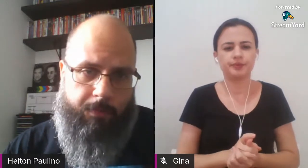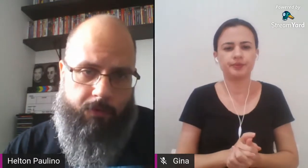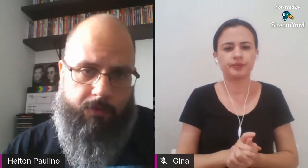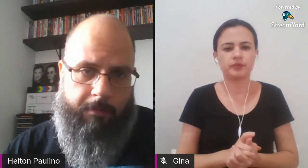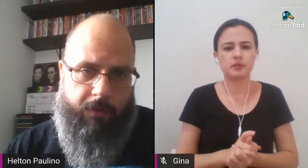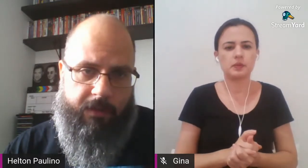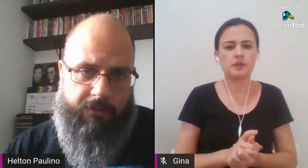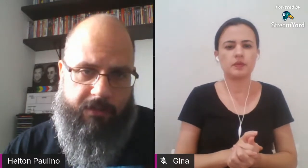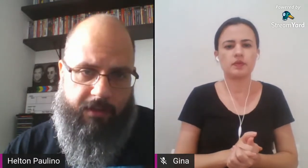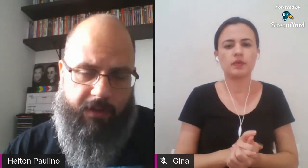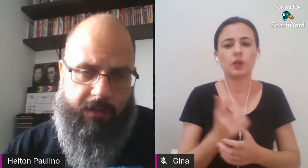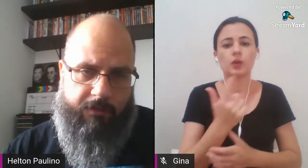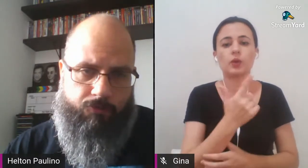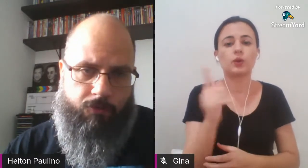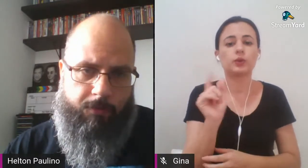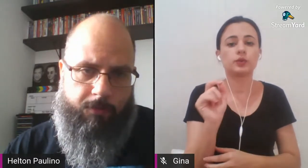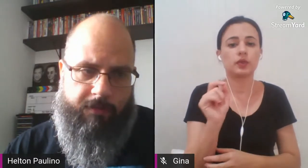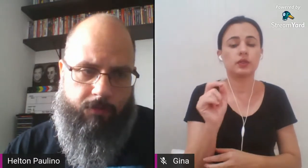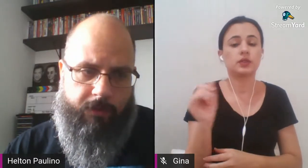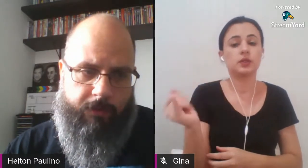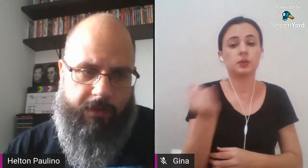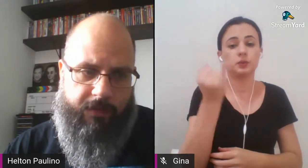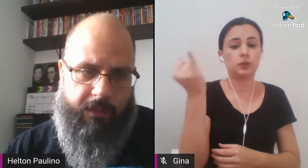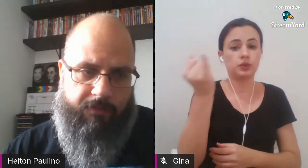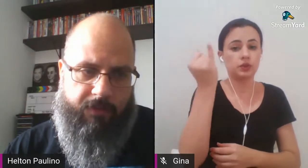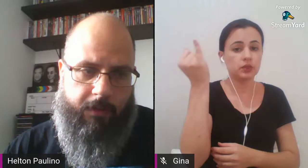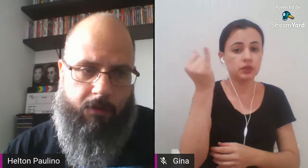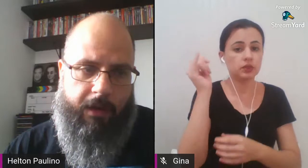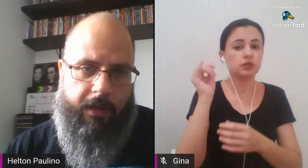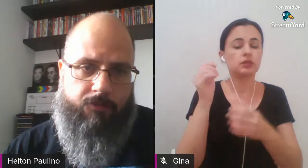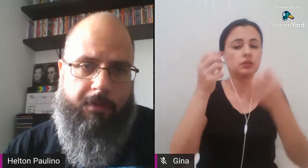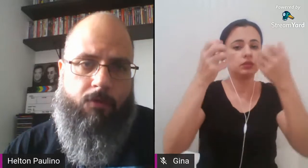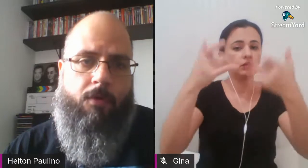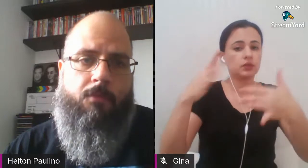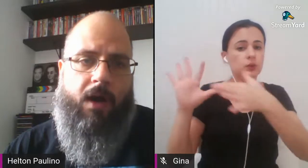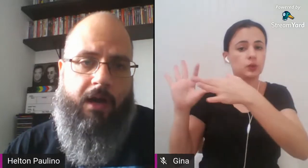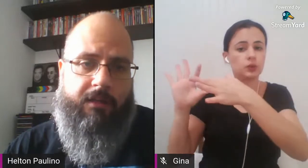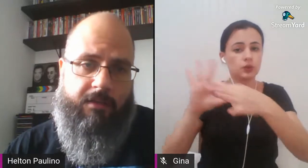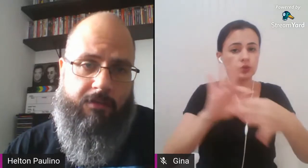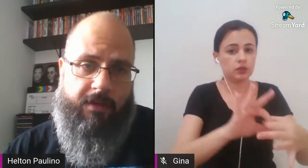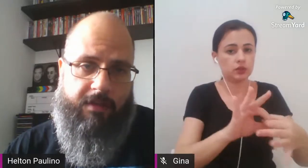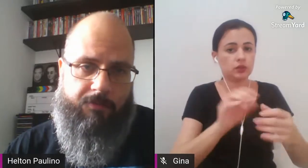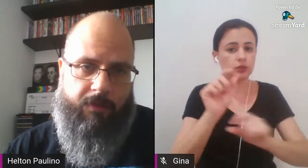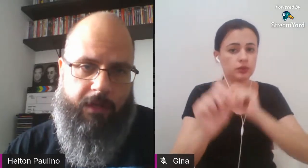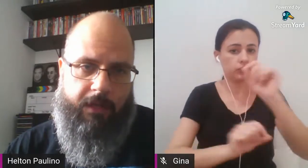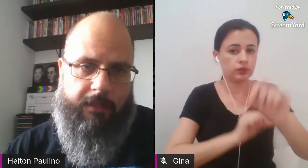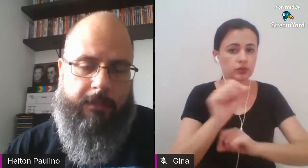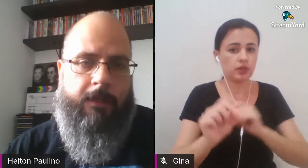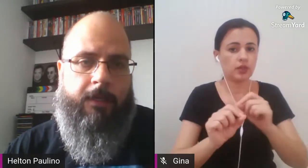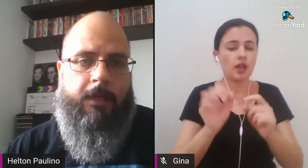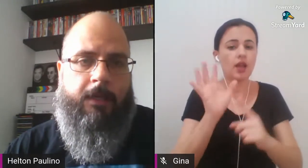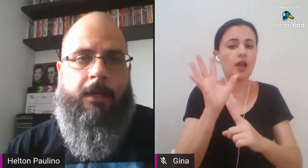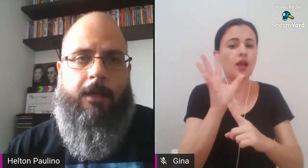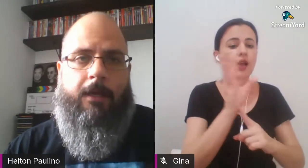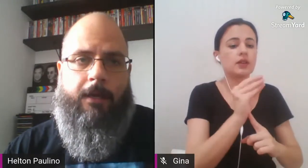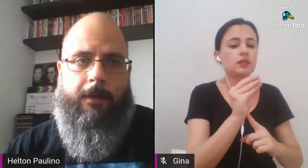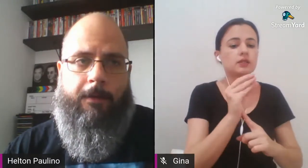Um outro ponto que é importante a gente estar falando sobre esse contexto que a gente está vivendo agora é sobre como a arte está sendo recepcionada.